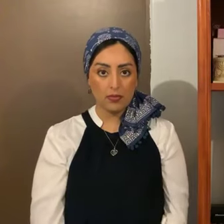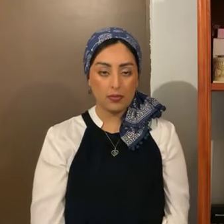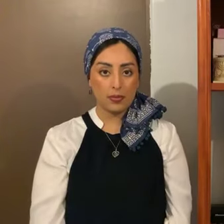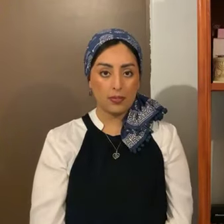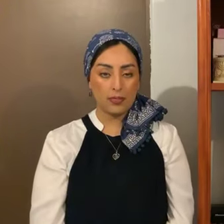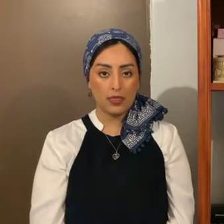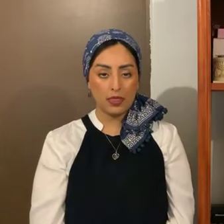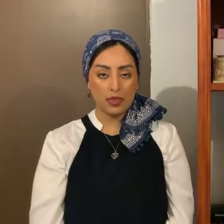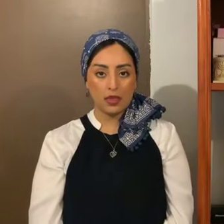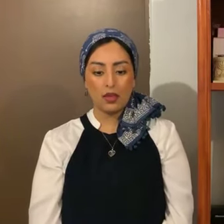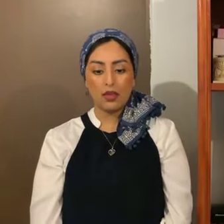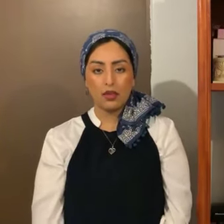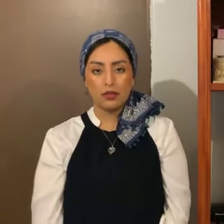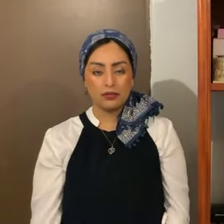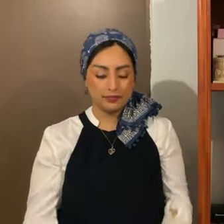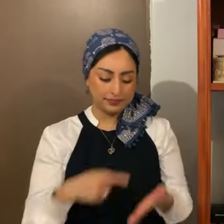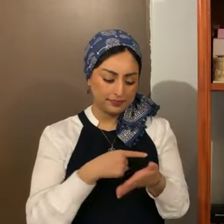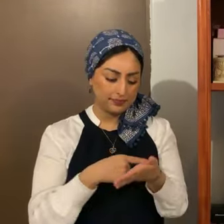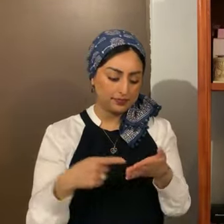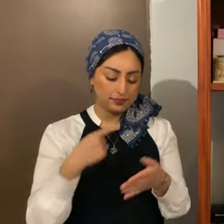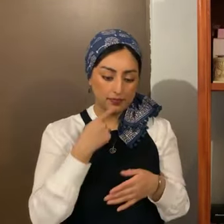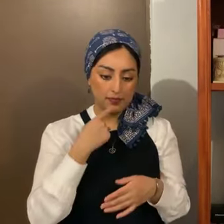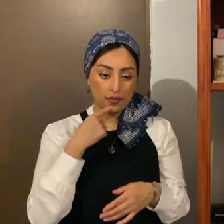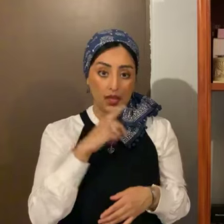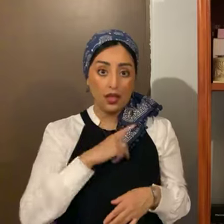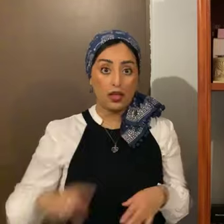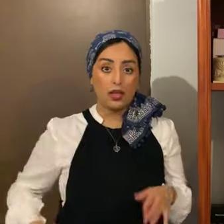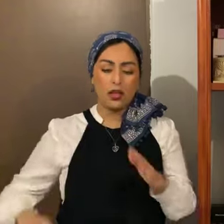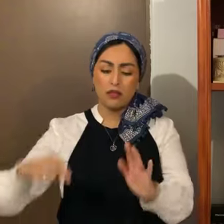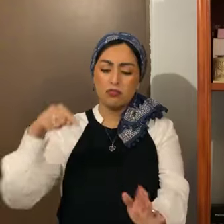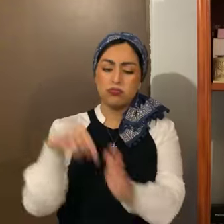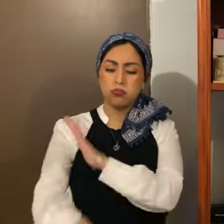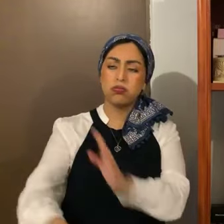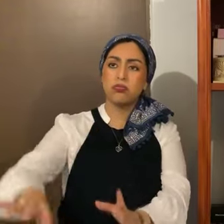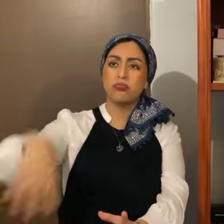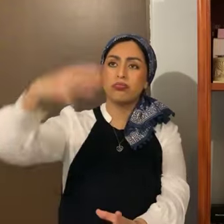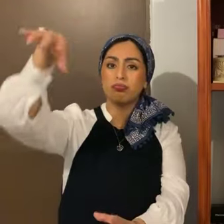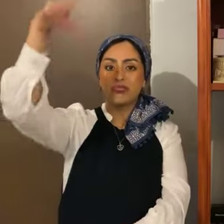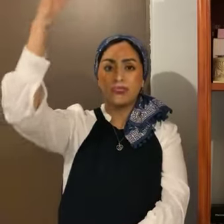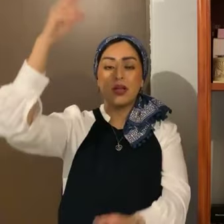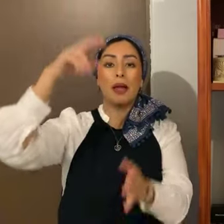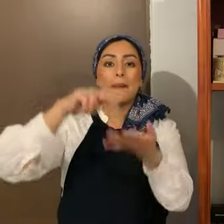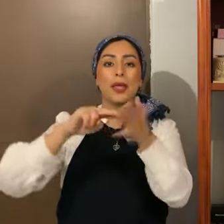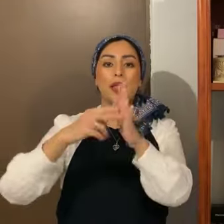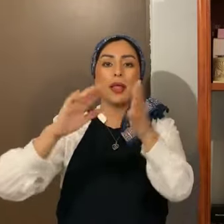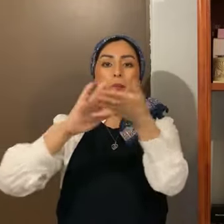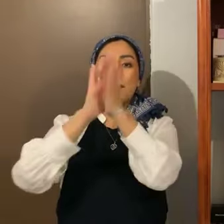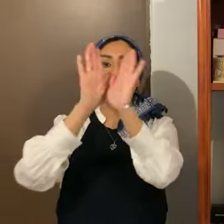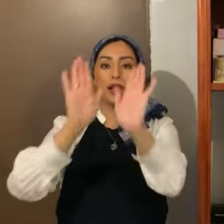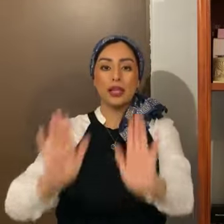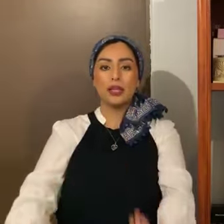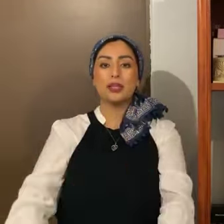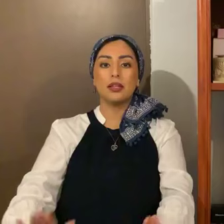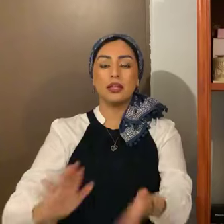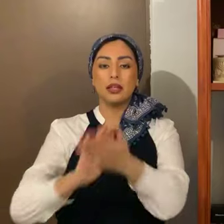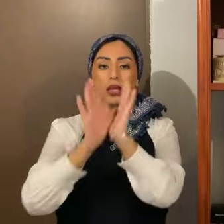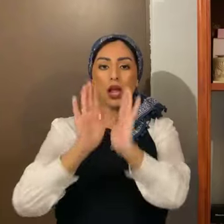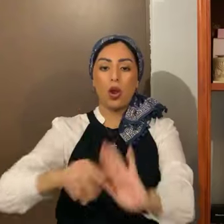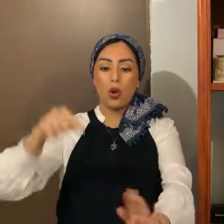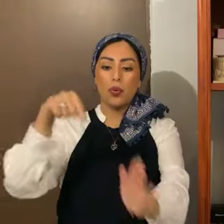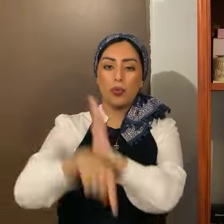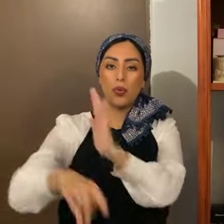Cuando aquí dice que ofrecería sacrificio, es sacrificio de paz, de